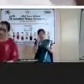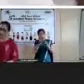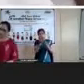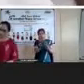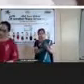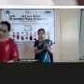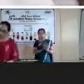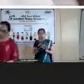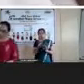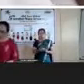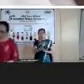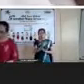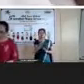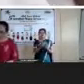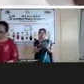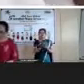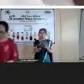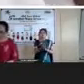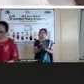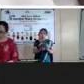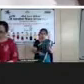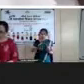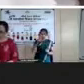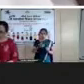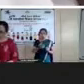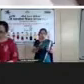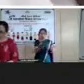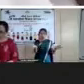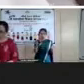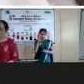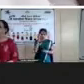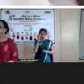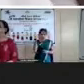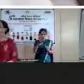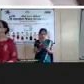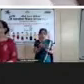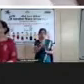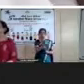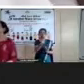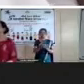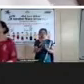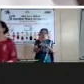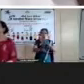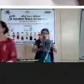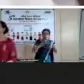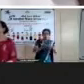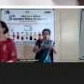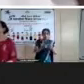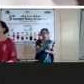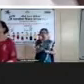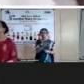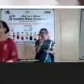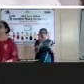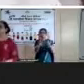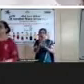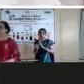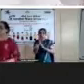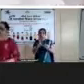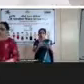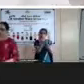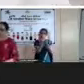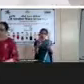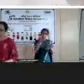केवल उनके कौशल और क्षमताओं के बारे में जागरूकता पैदा करेगा, बल्कि कौशल प्रशिक्षण और दिव्यांग कारीगरों को मुख्य धारा में लाने को